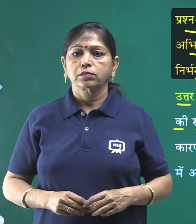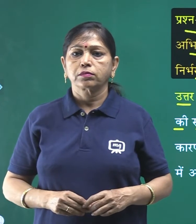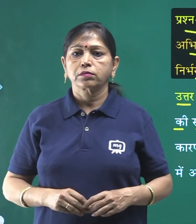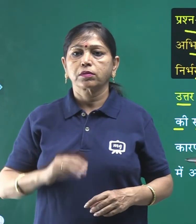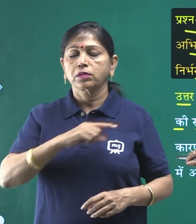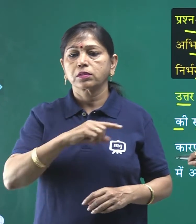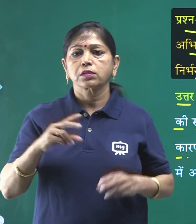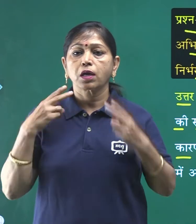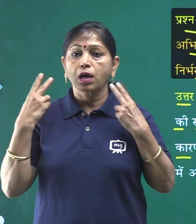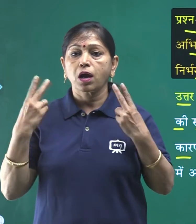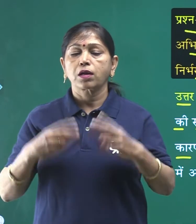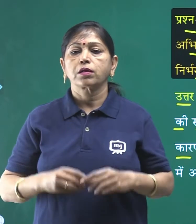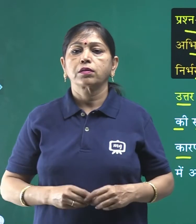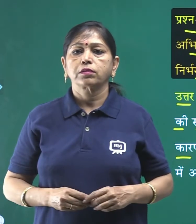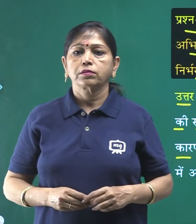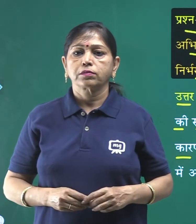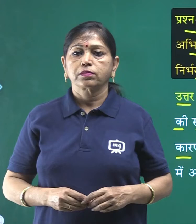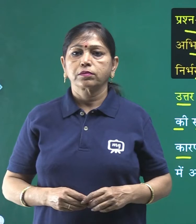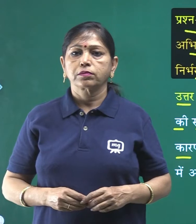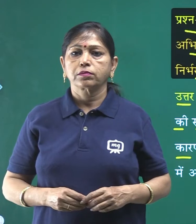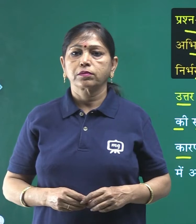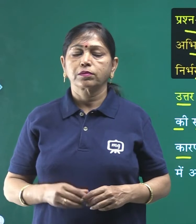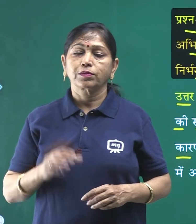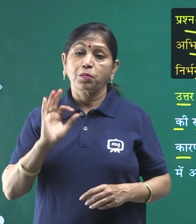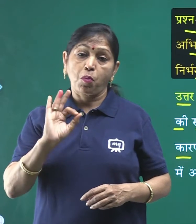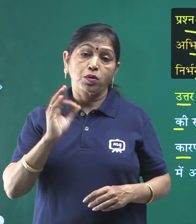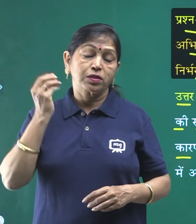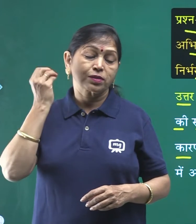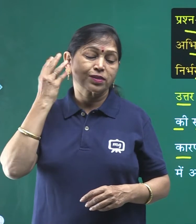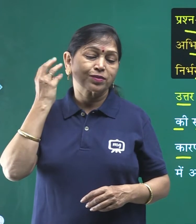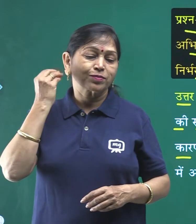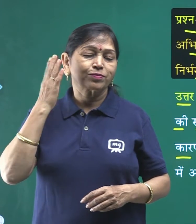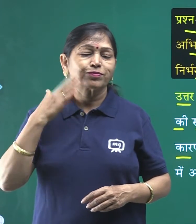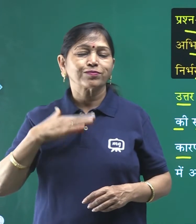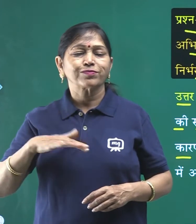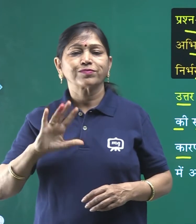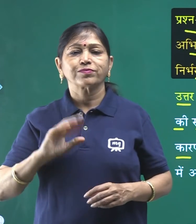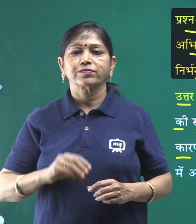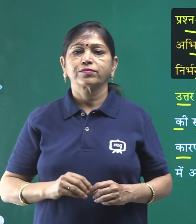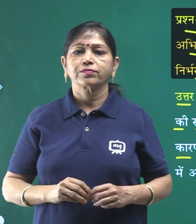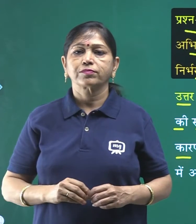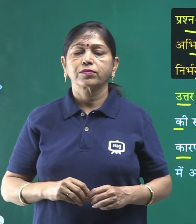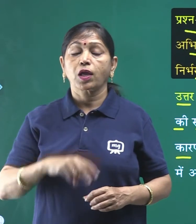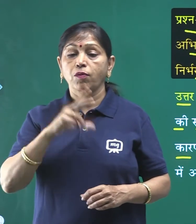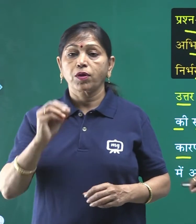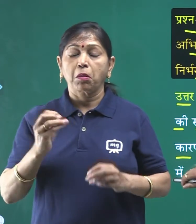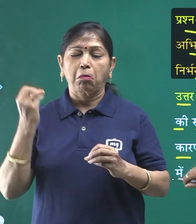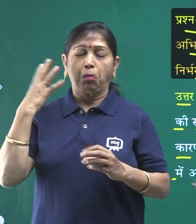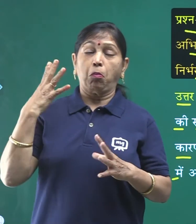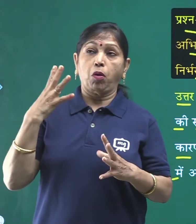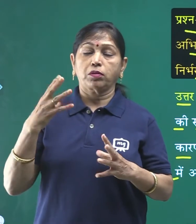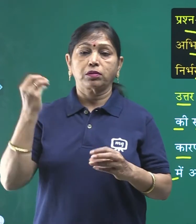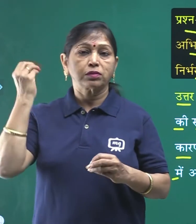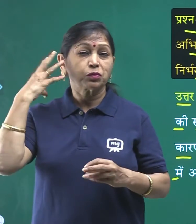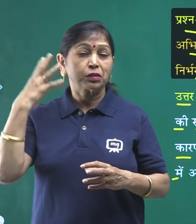जिसके कारण मधुर ध्वनि व प्रबल ध्वनि में